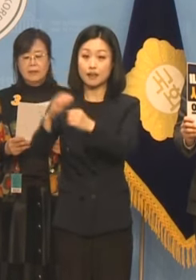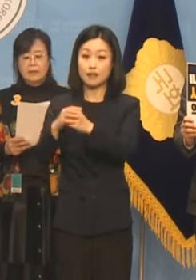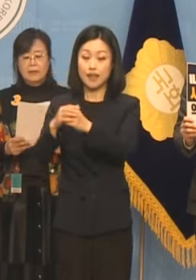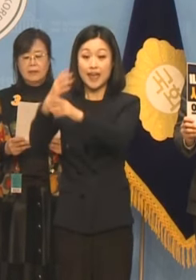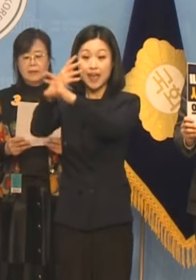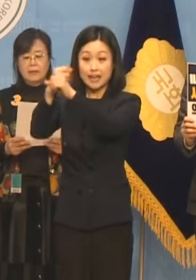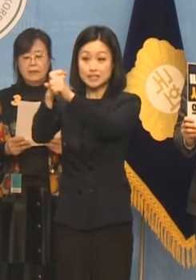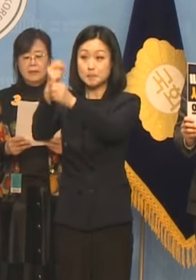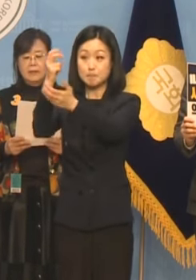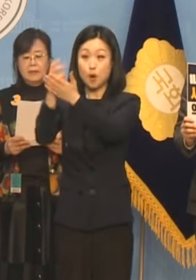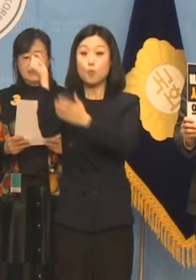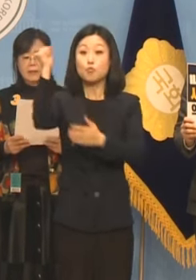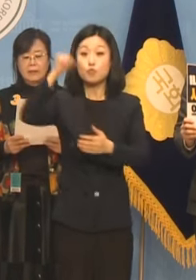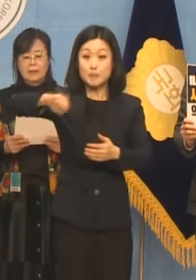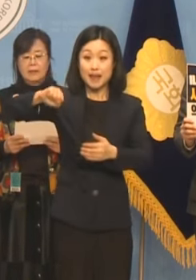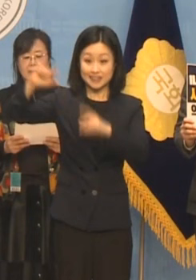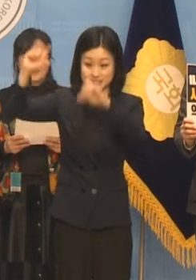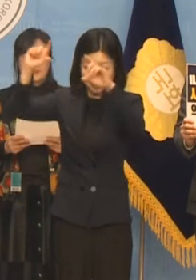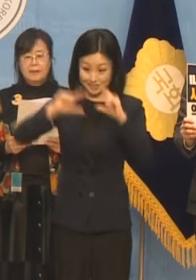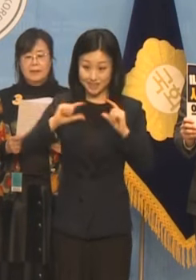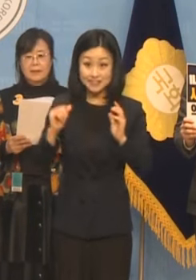협약 위반으로 결론 났습니다.